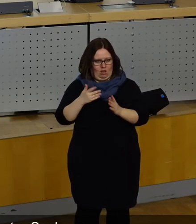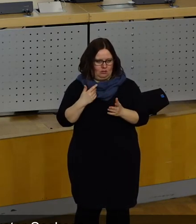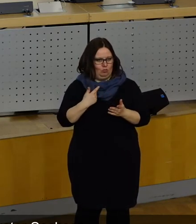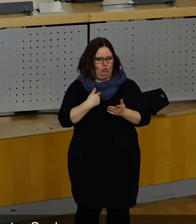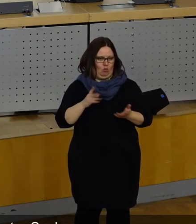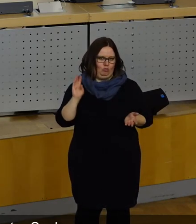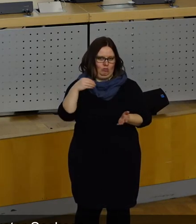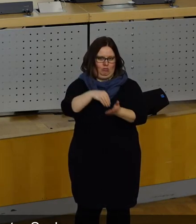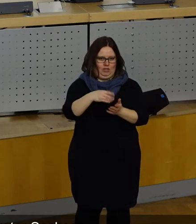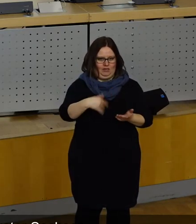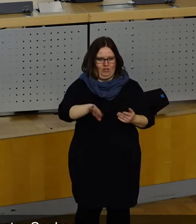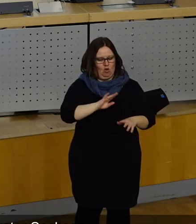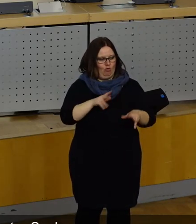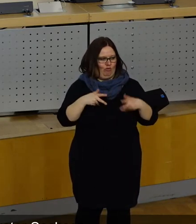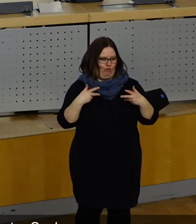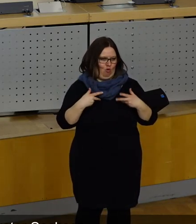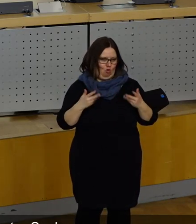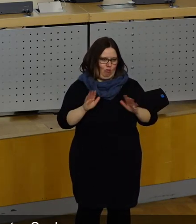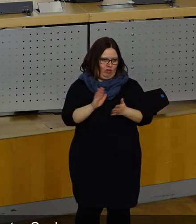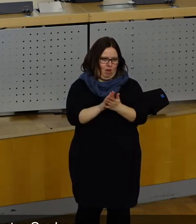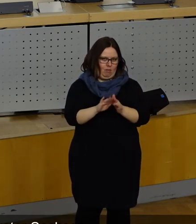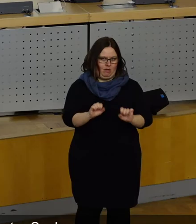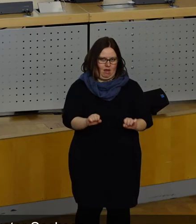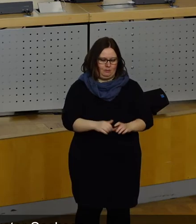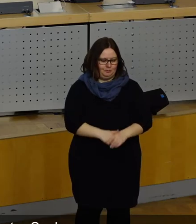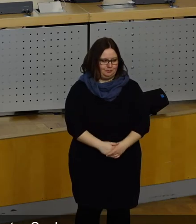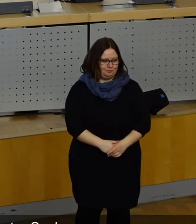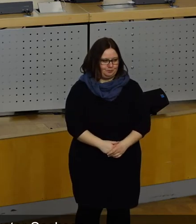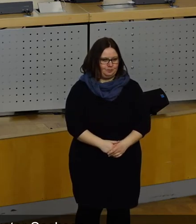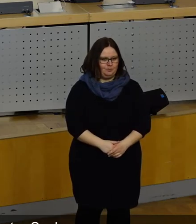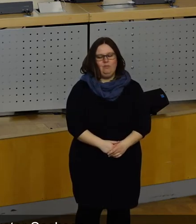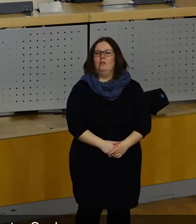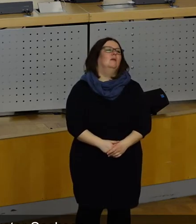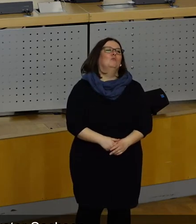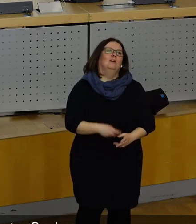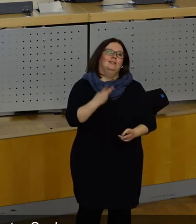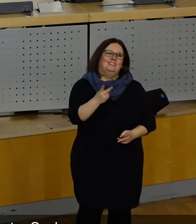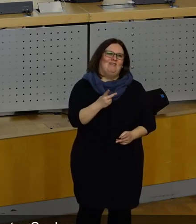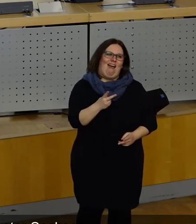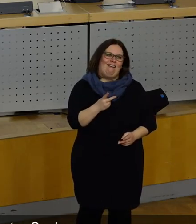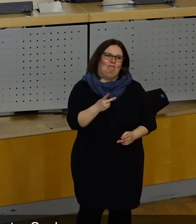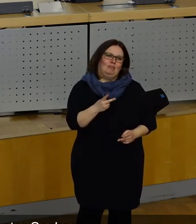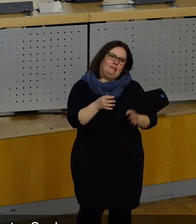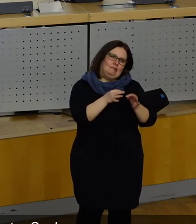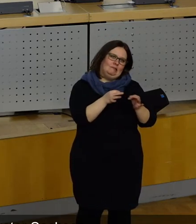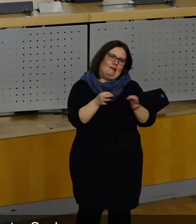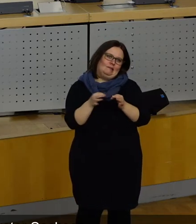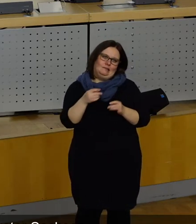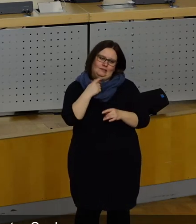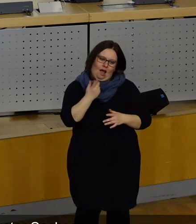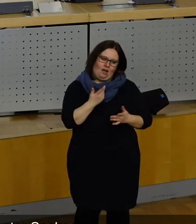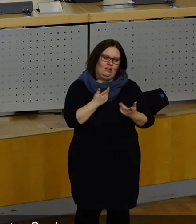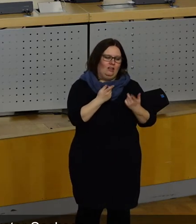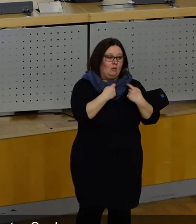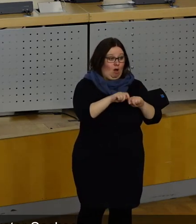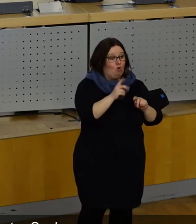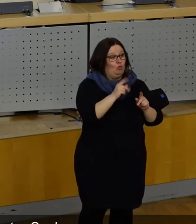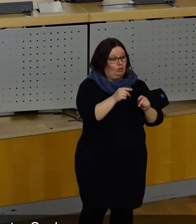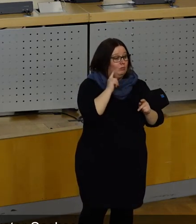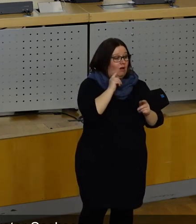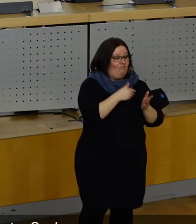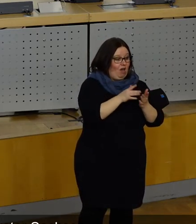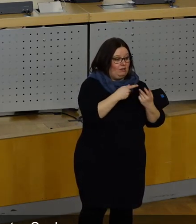wurde, worüber ich mich sehr freue. Ich will mal 2 Thesen in den Raum stellen und die eine heißt, Bauen ist immer weiterbauen und